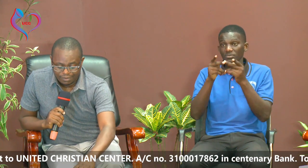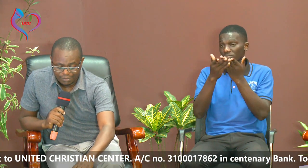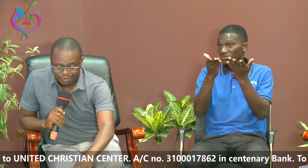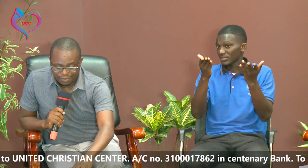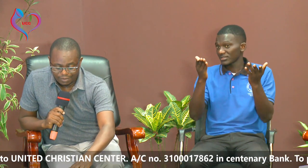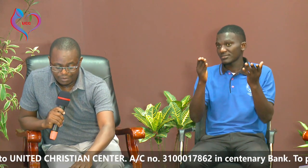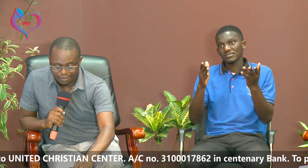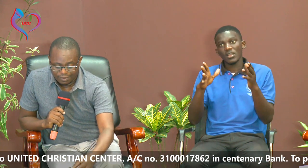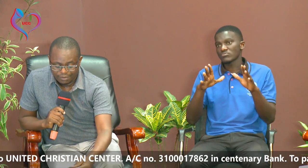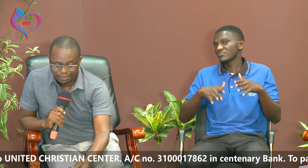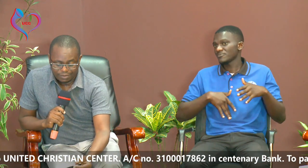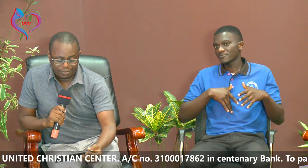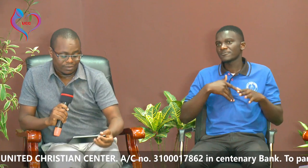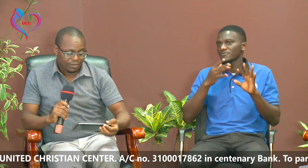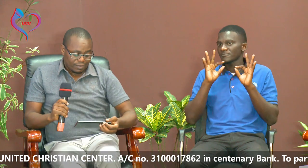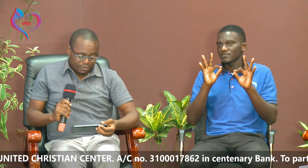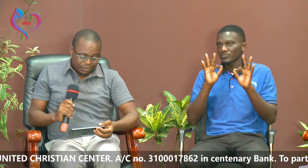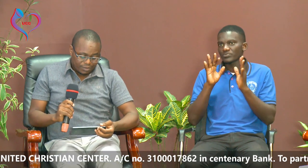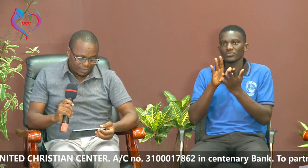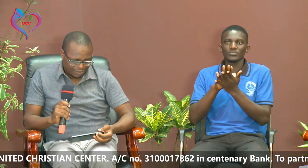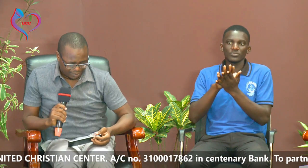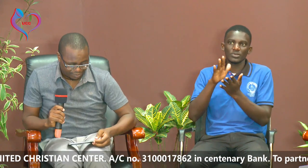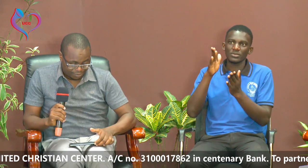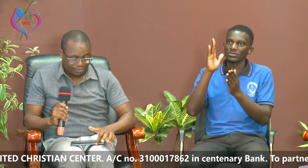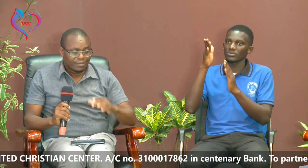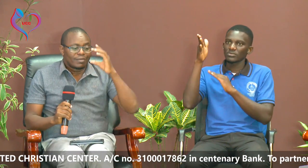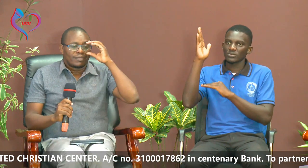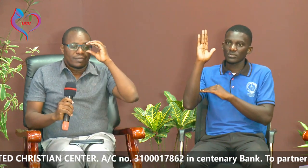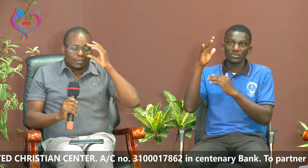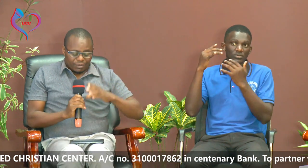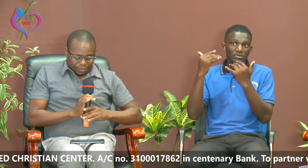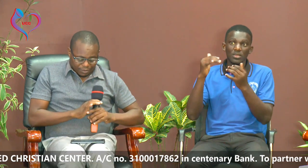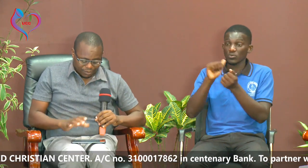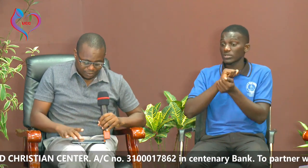bulungi mukama agulumizibwe. Butalya budde bulala bwonna.